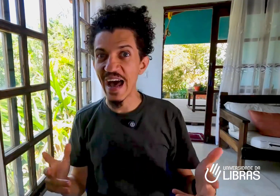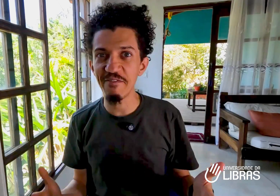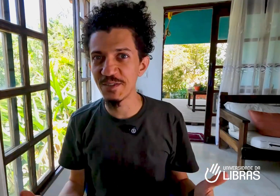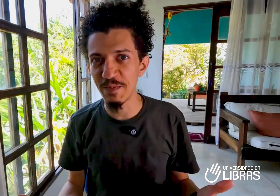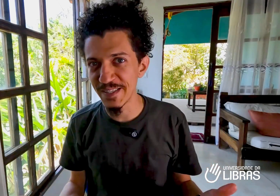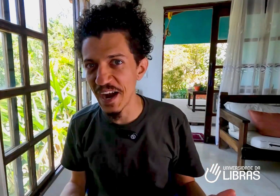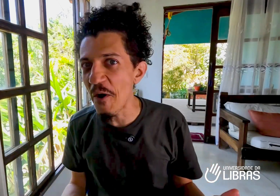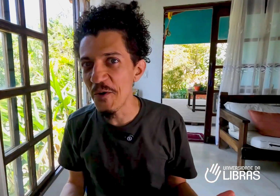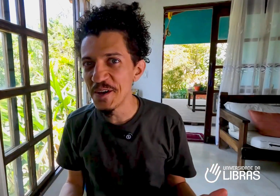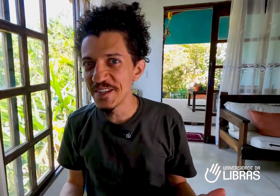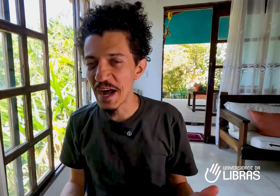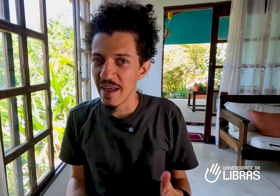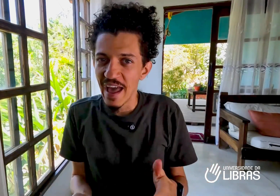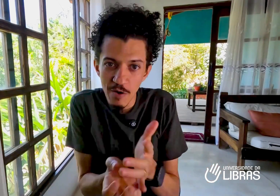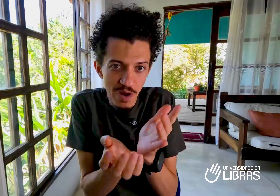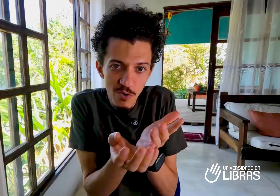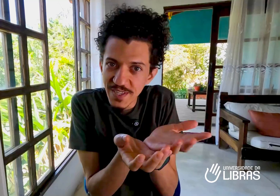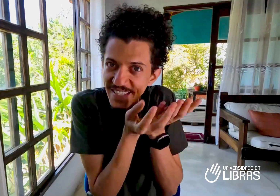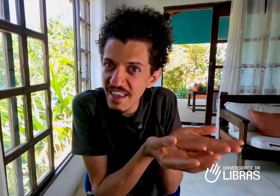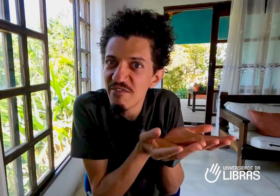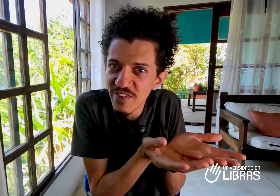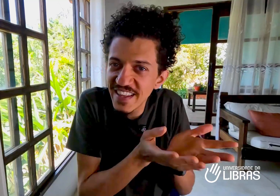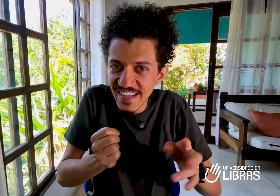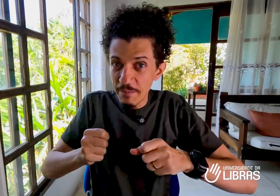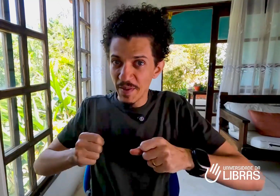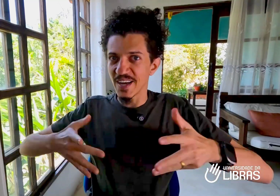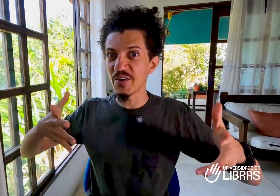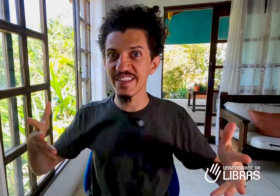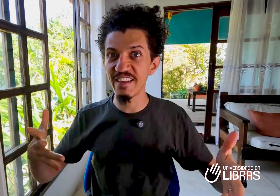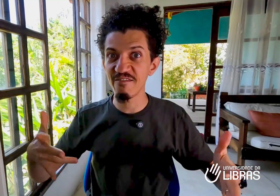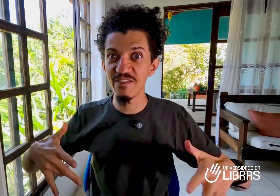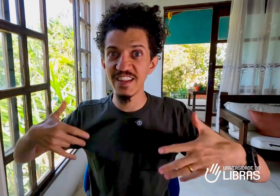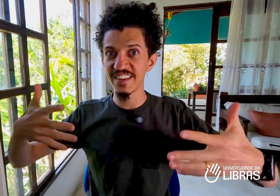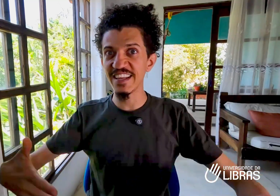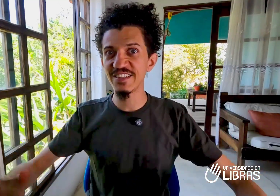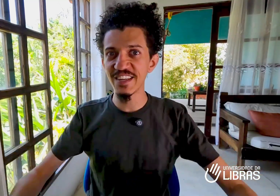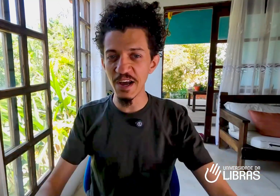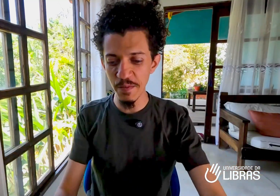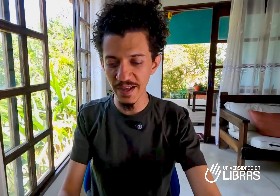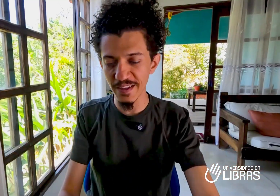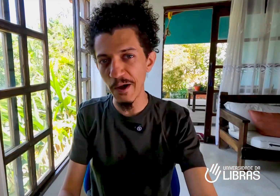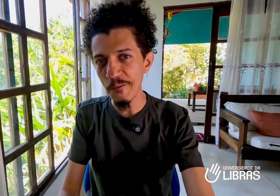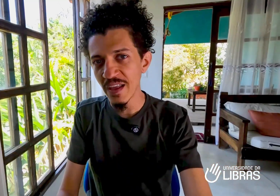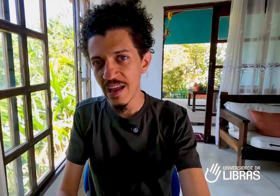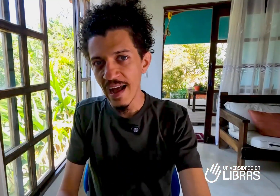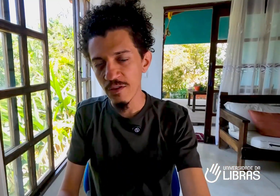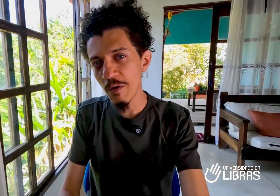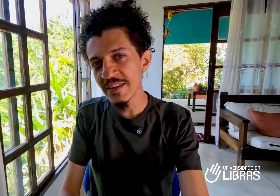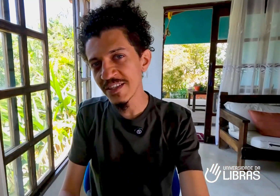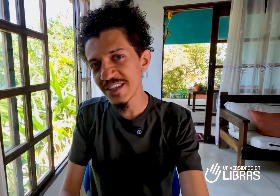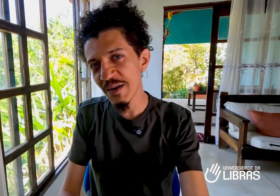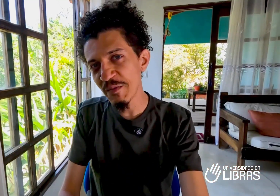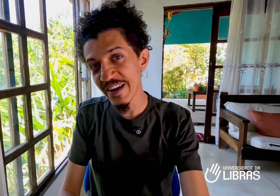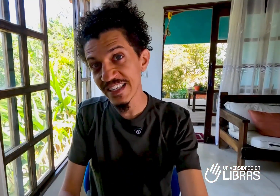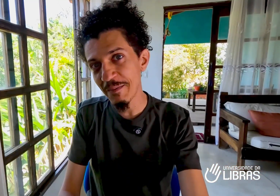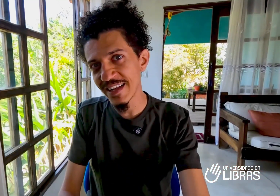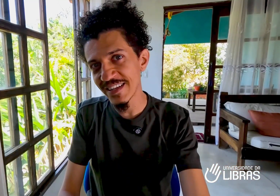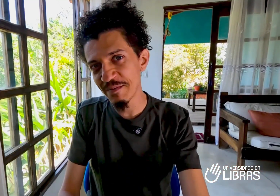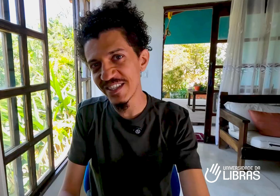nave espacial. Sabe? Era uma coisa sem vida, de repente agora tem vida, tem dinâmica e tal. Atualmente a gente está morando na Chapada